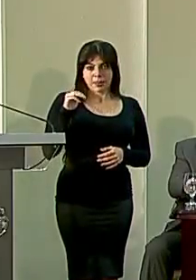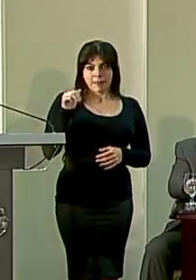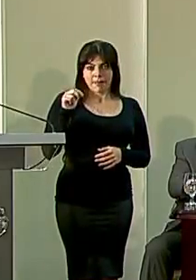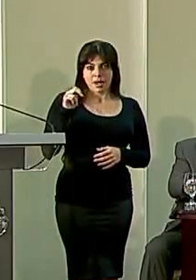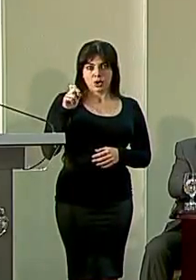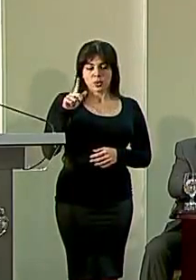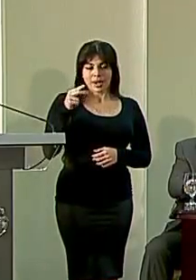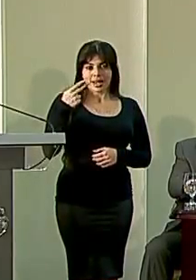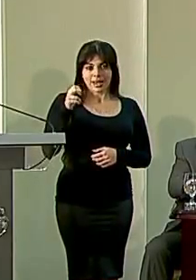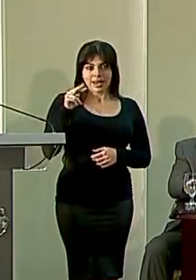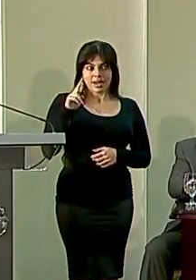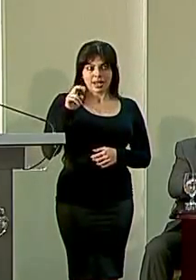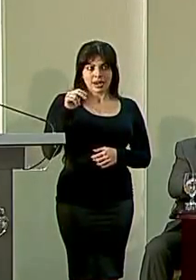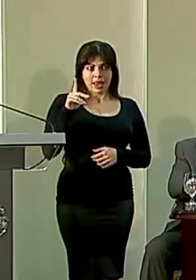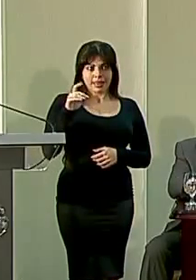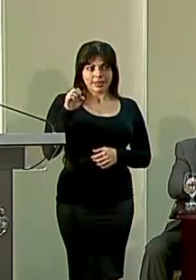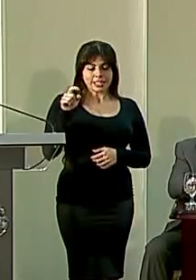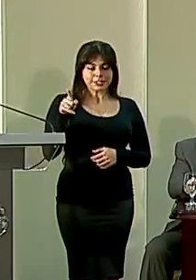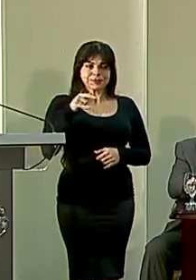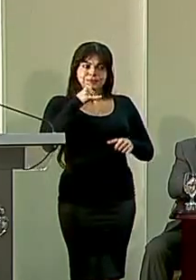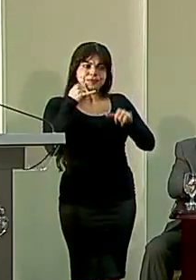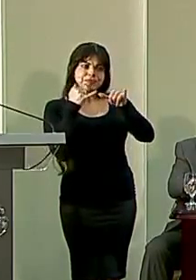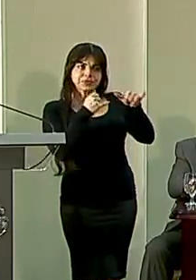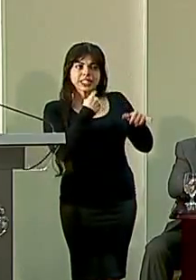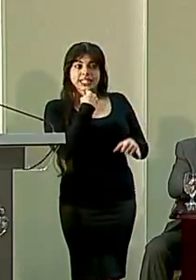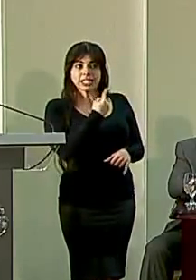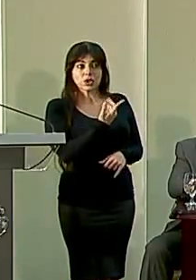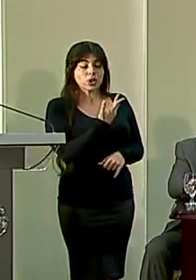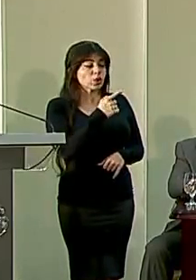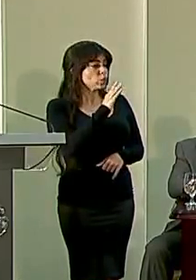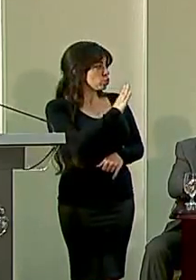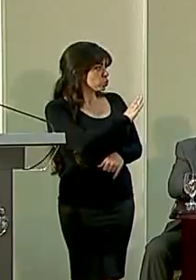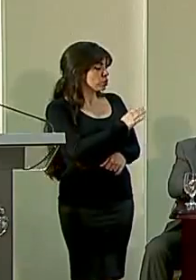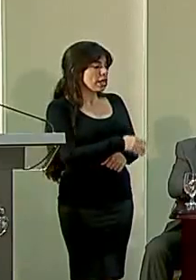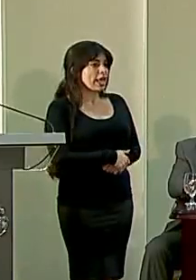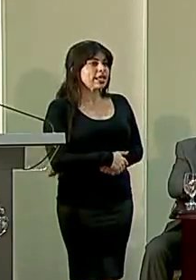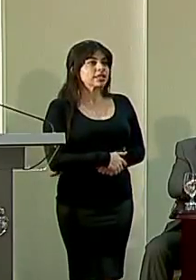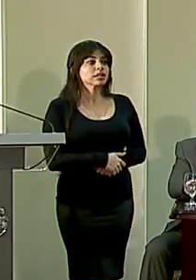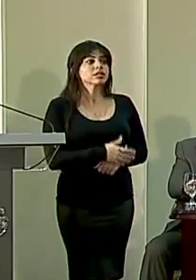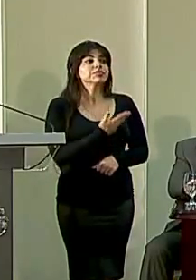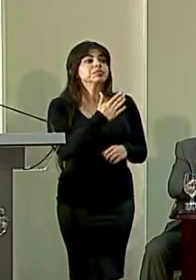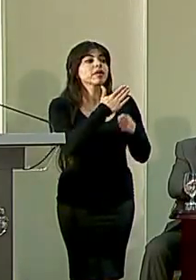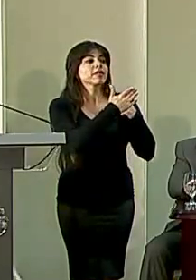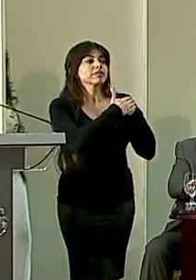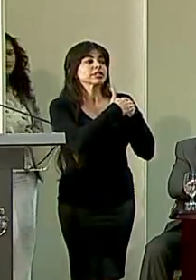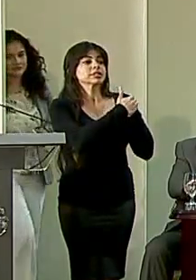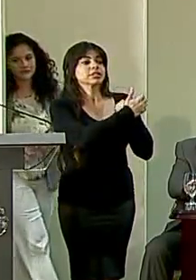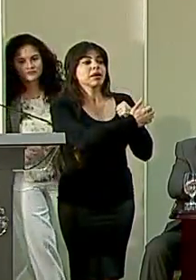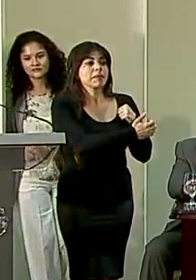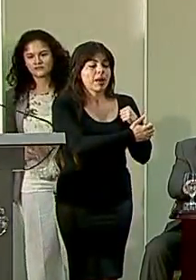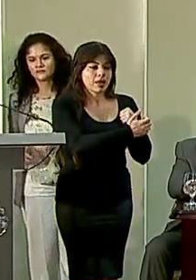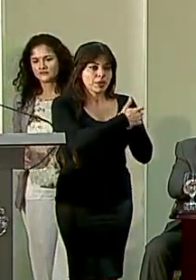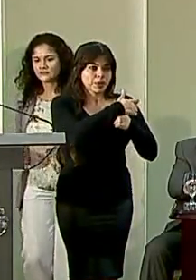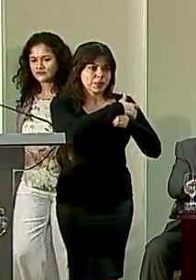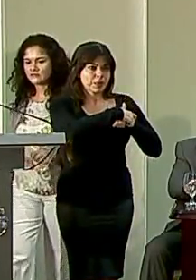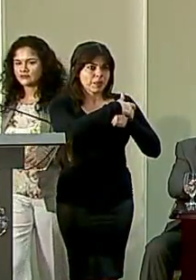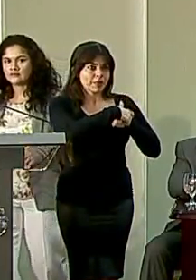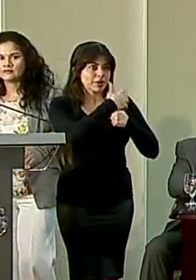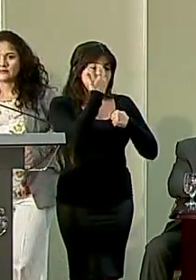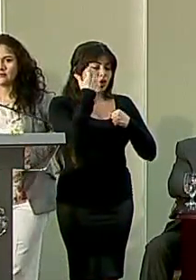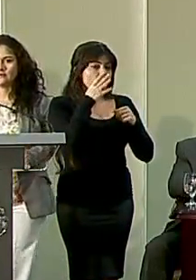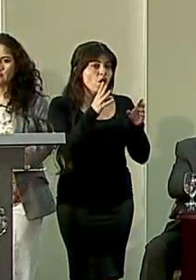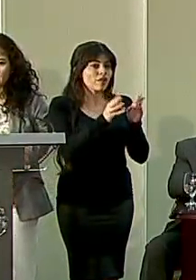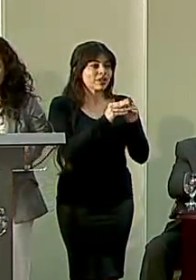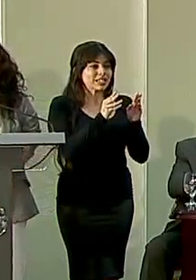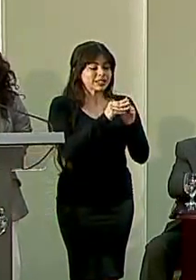Hernando, denunció, dijo, que usted lo había llamado la víspera de la conferencia